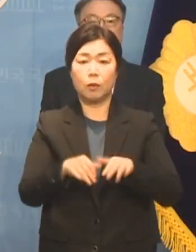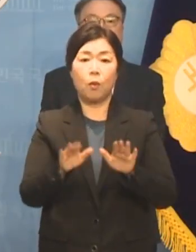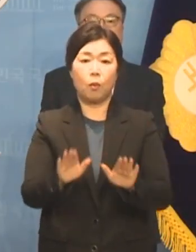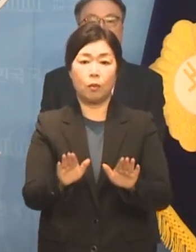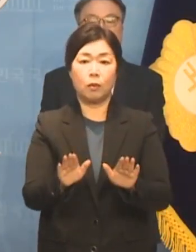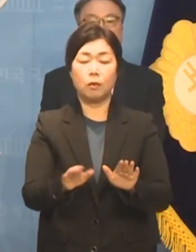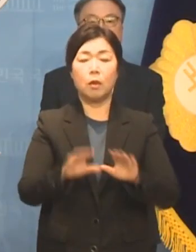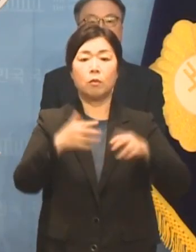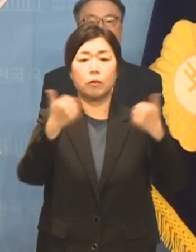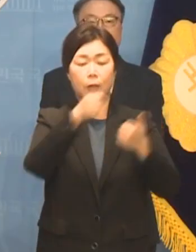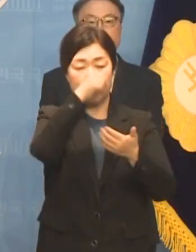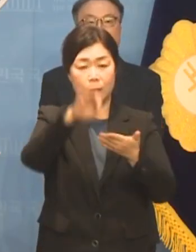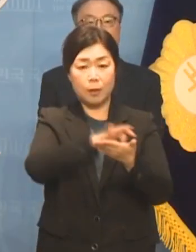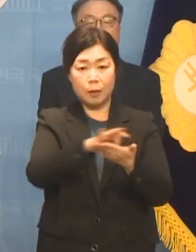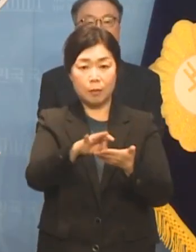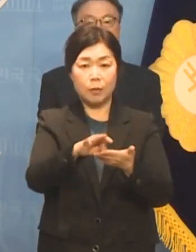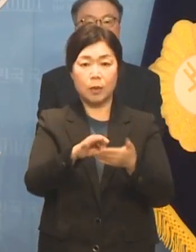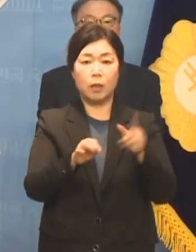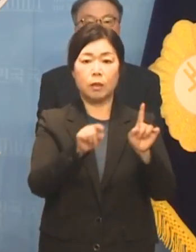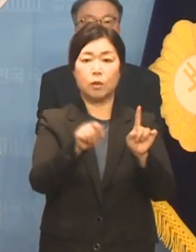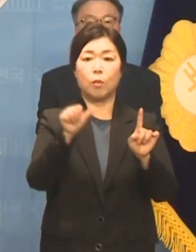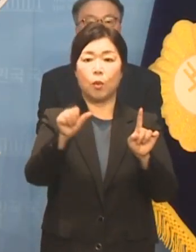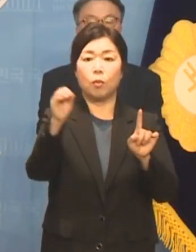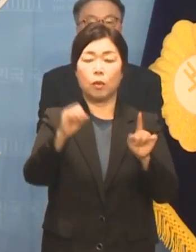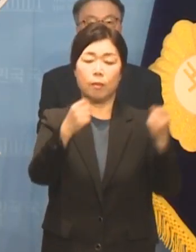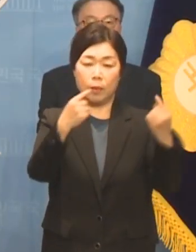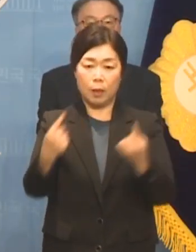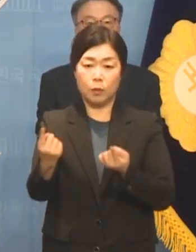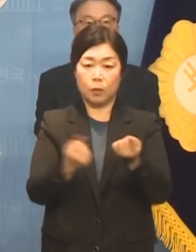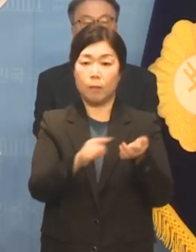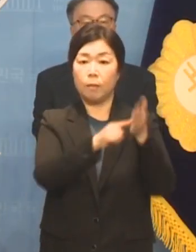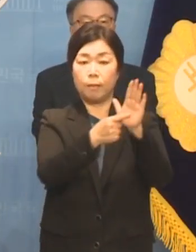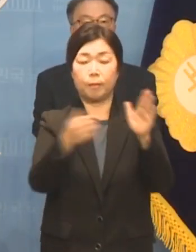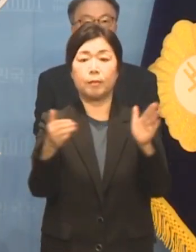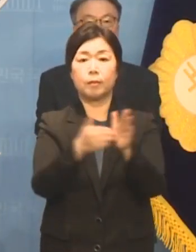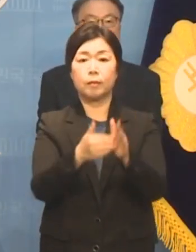오늘 국회 예산정책처도 1.5로 하향 조정합니다.